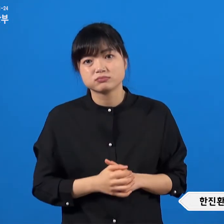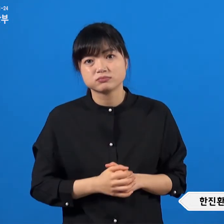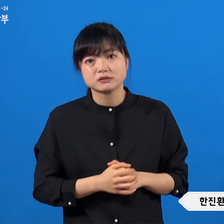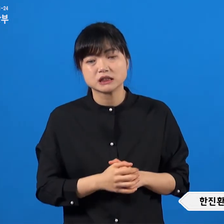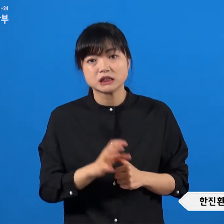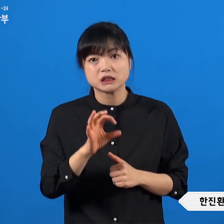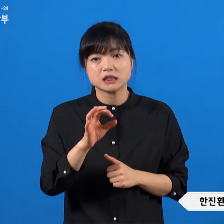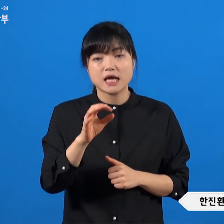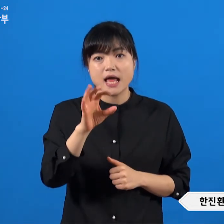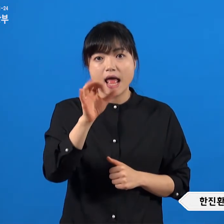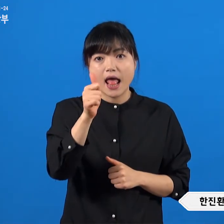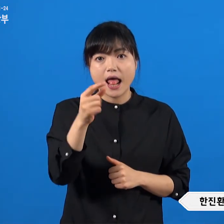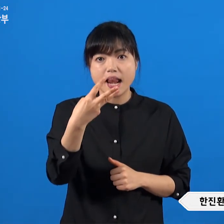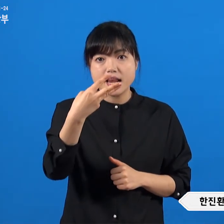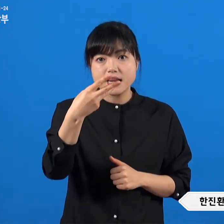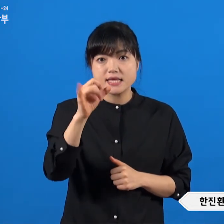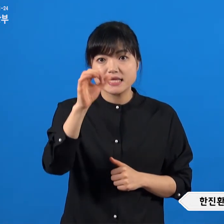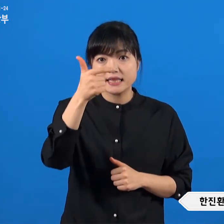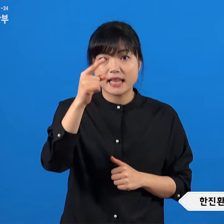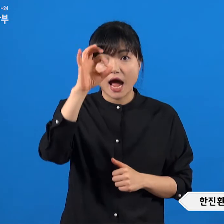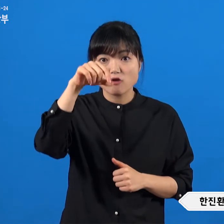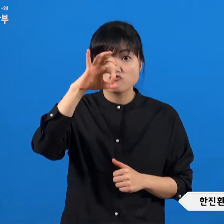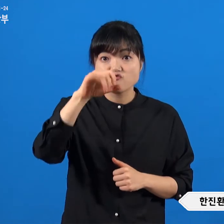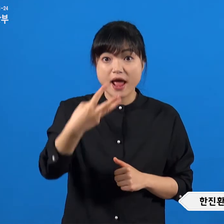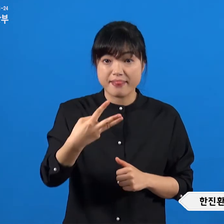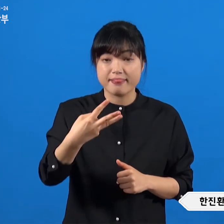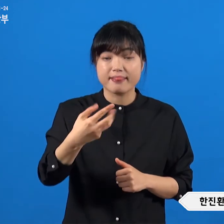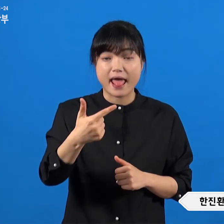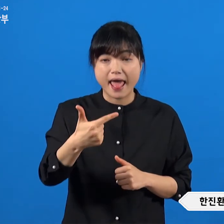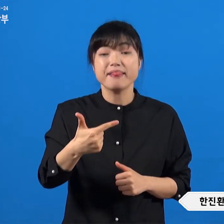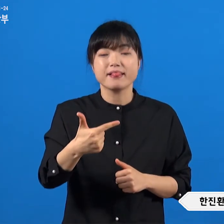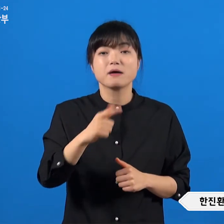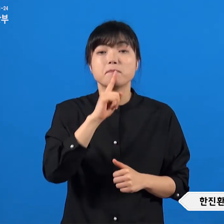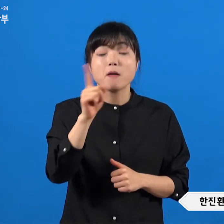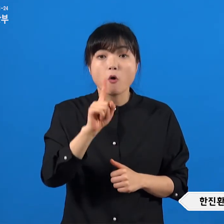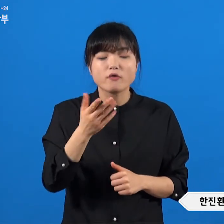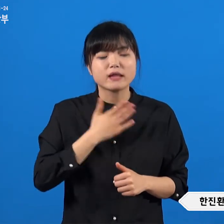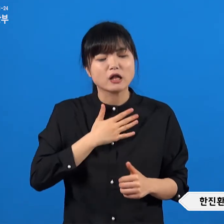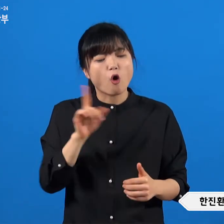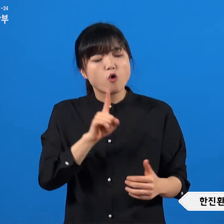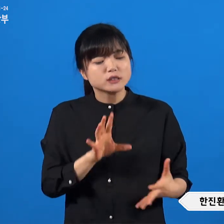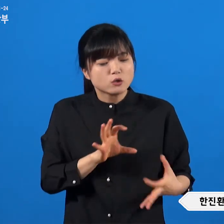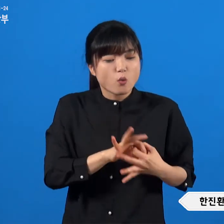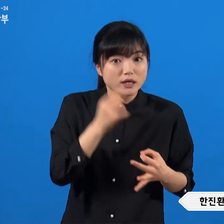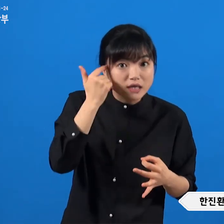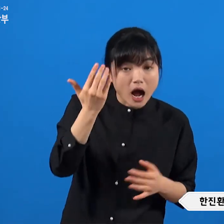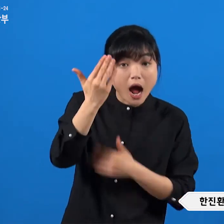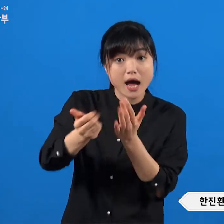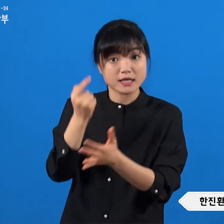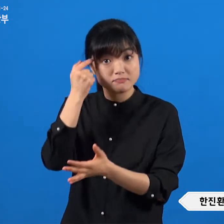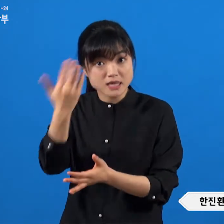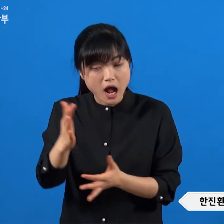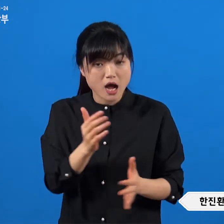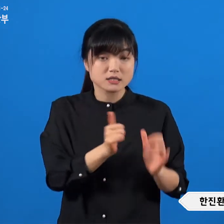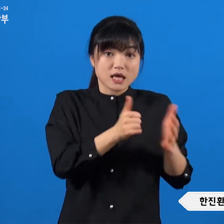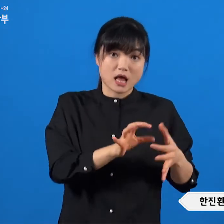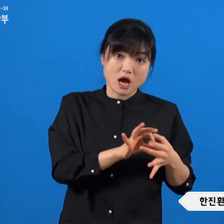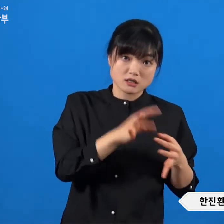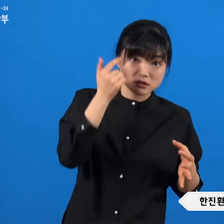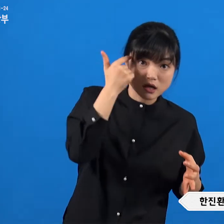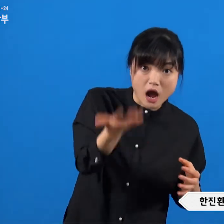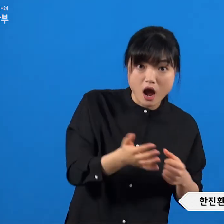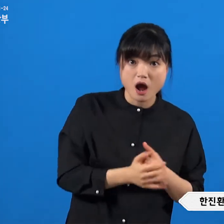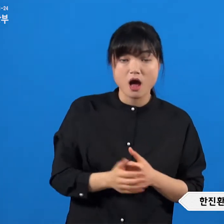영성학자 헨리 나우에는 이렇게 말했습니다. 나는 어디에 속하는가? 하나님인가 세상인가?